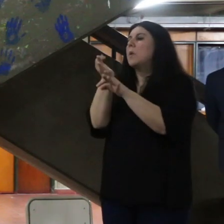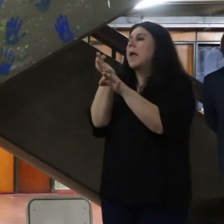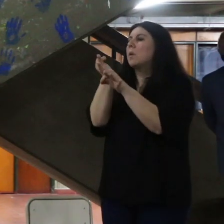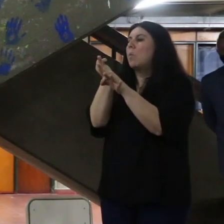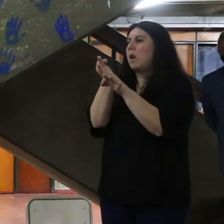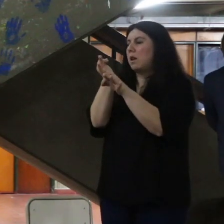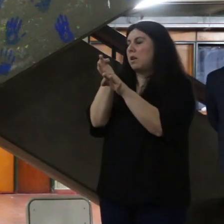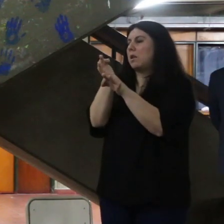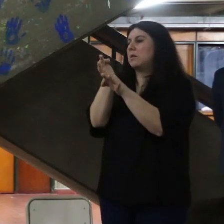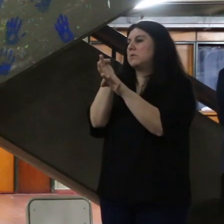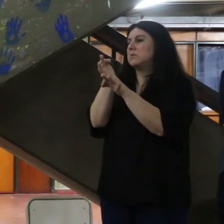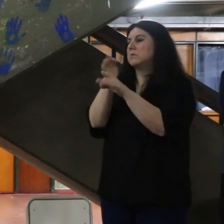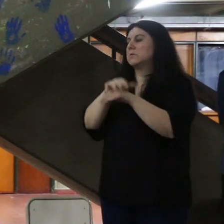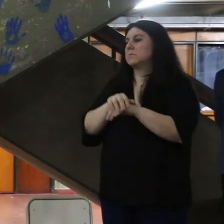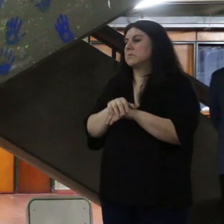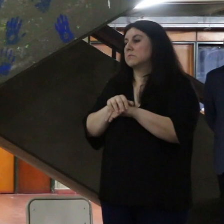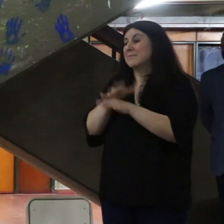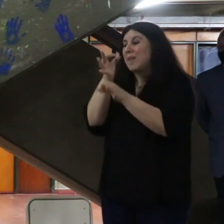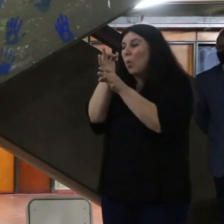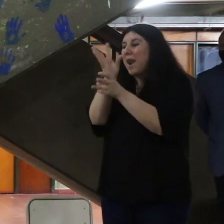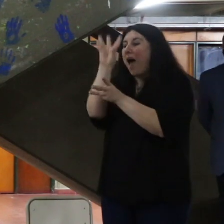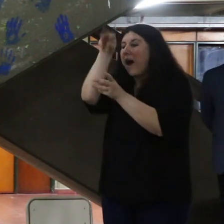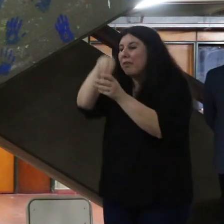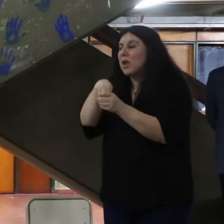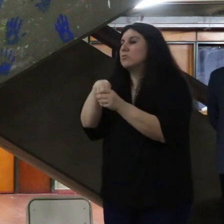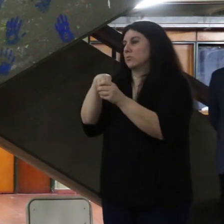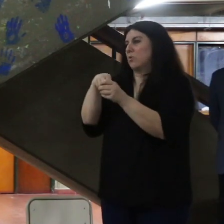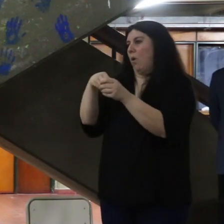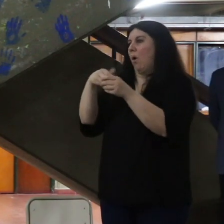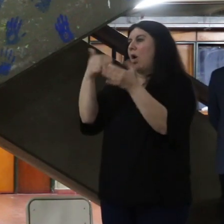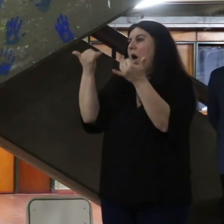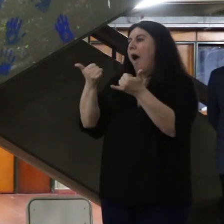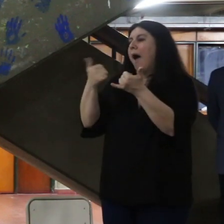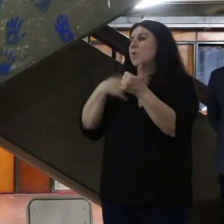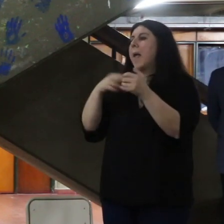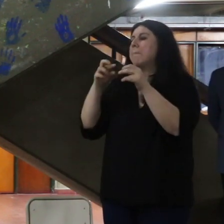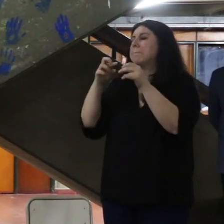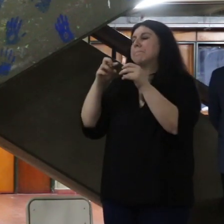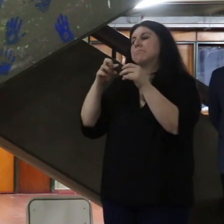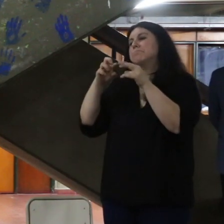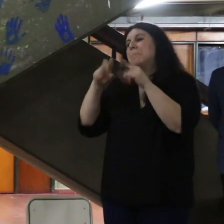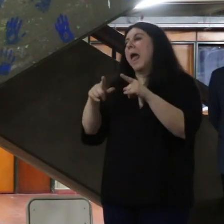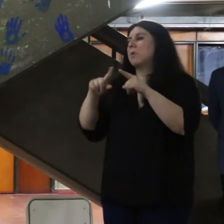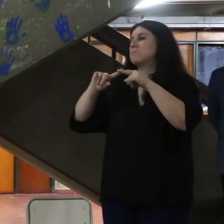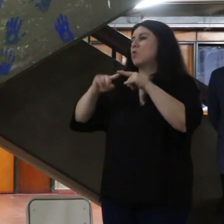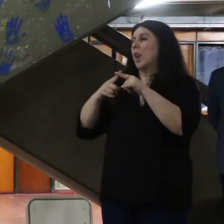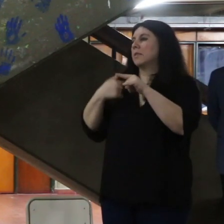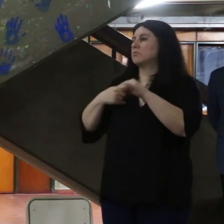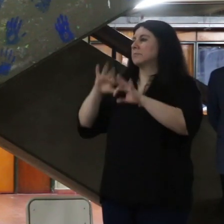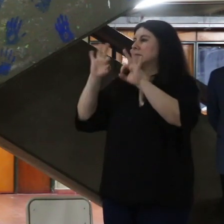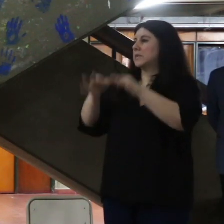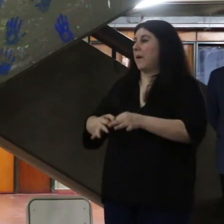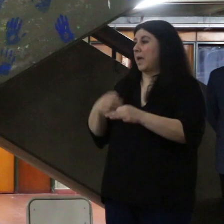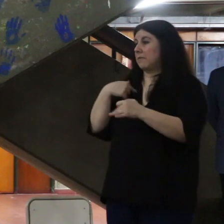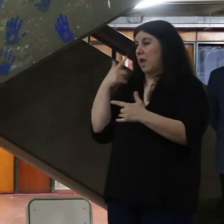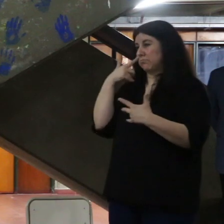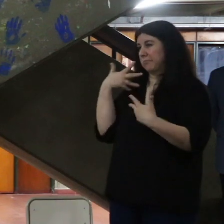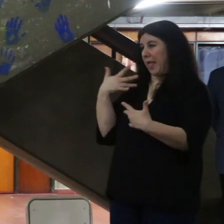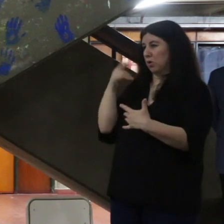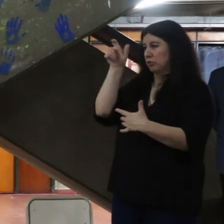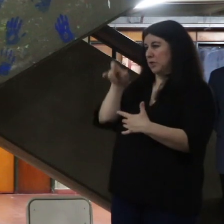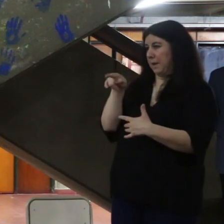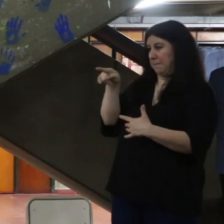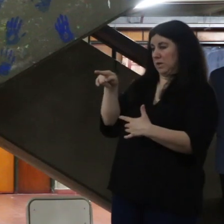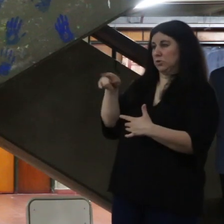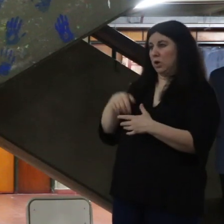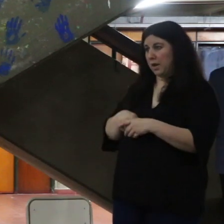se pone en juego una política de reconocimiento del otro y de la otra. Porque si algo también nos trajo la